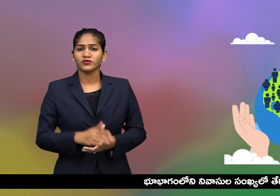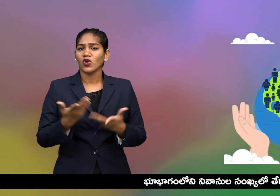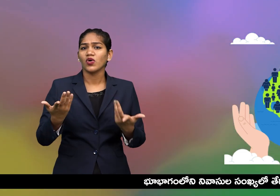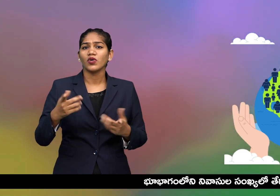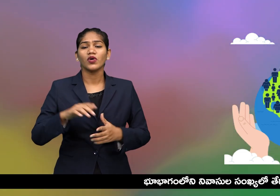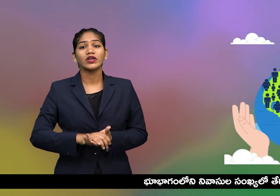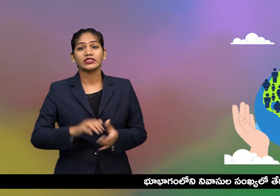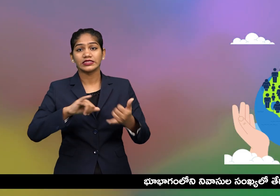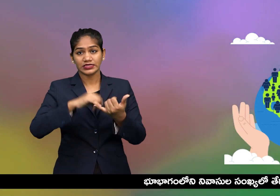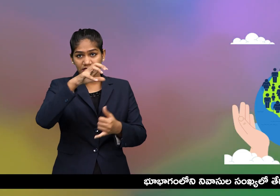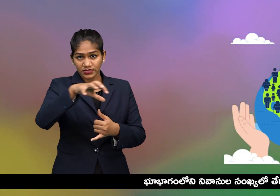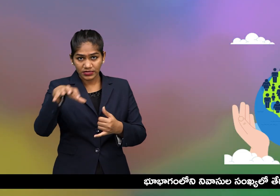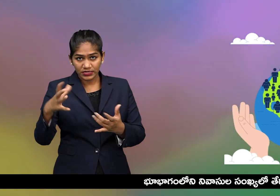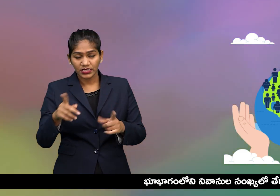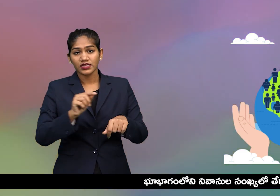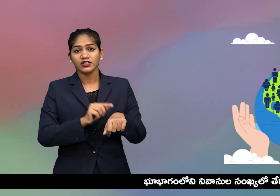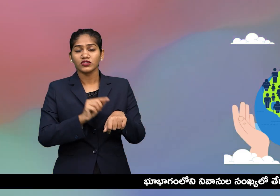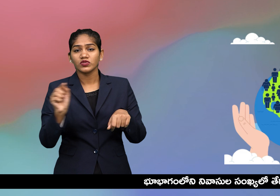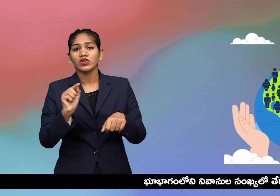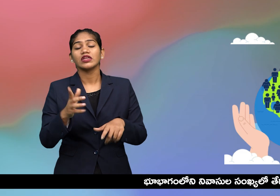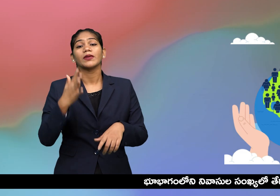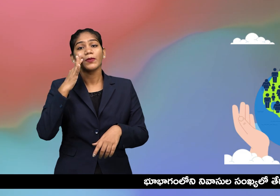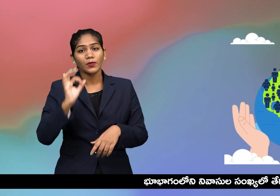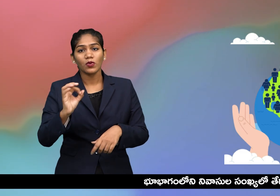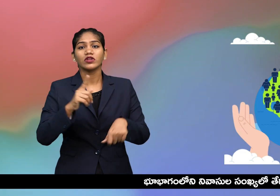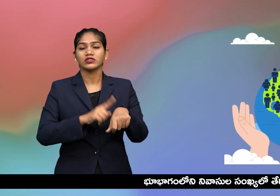భూభాగంలోని నివాసుల సంఖ్యలో తేడా.